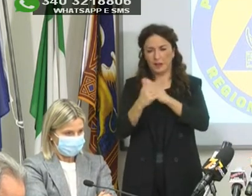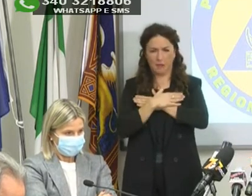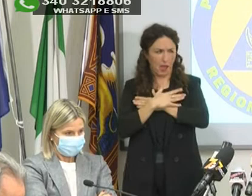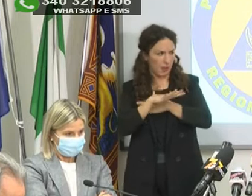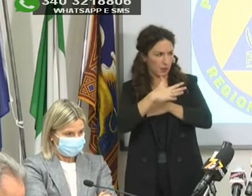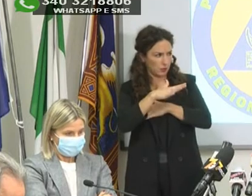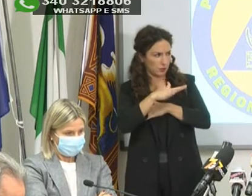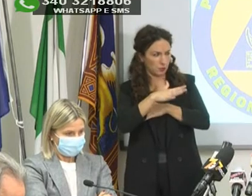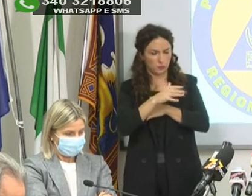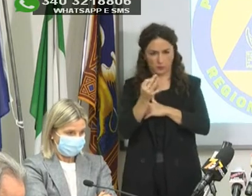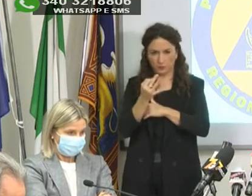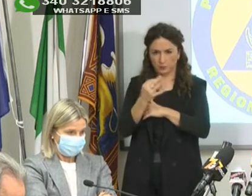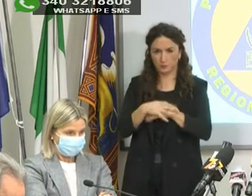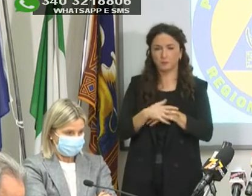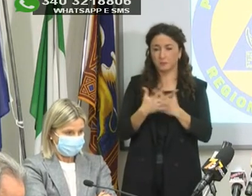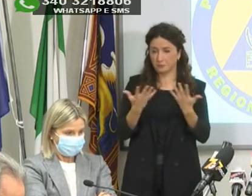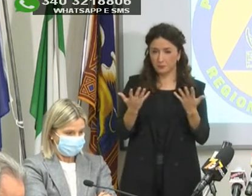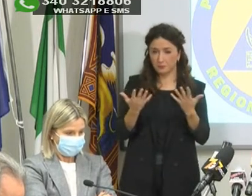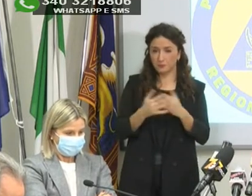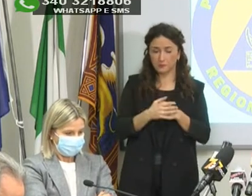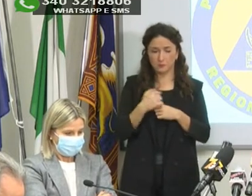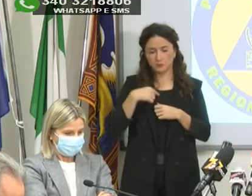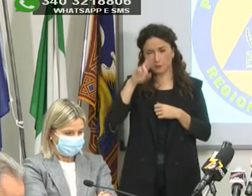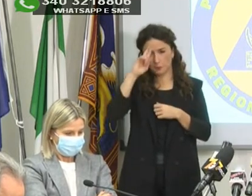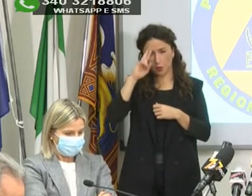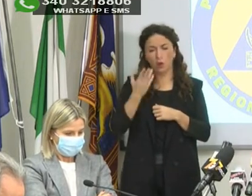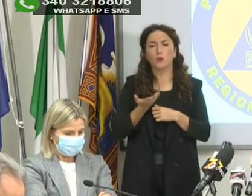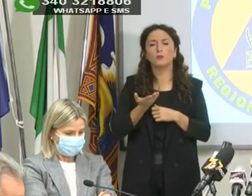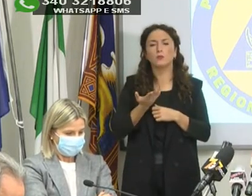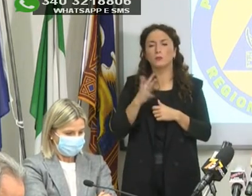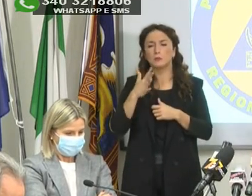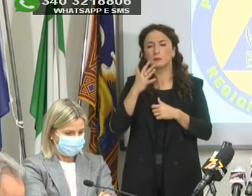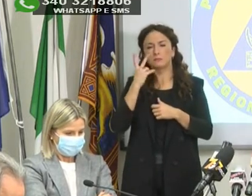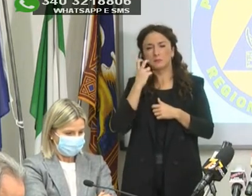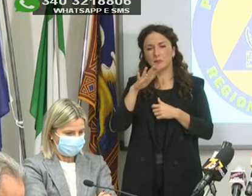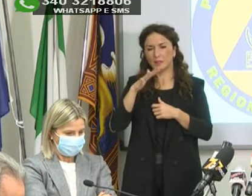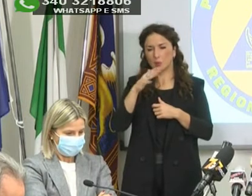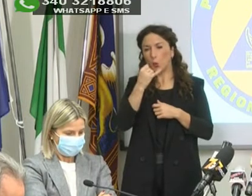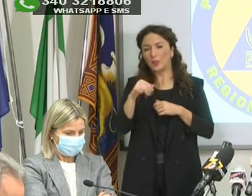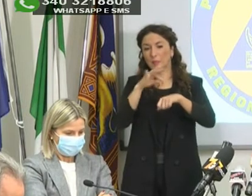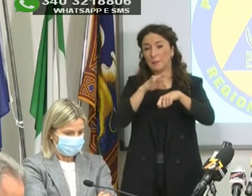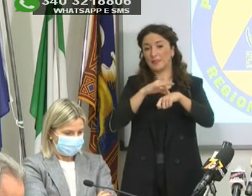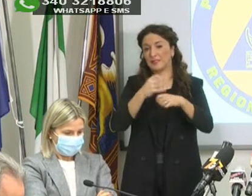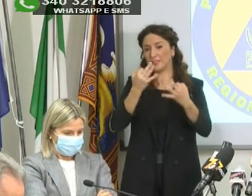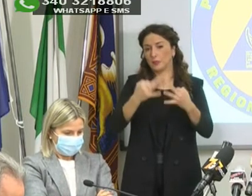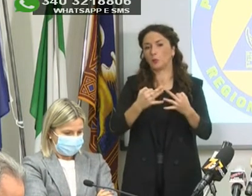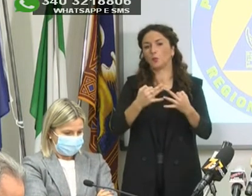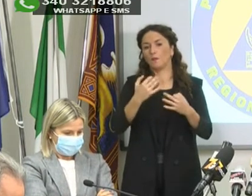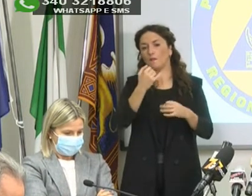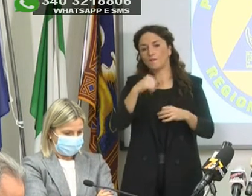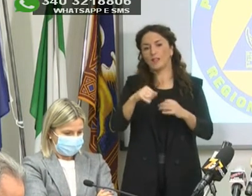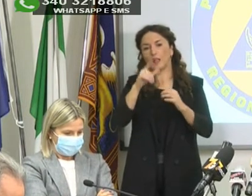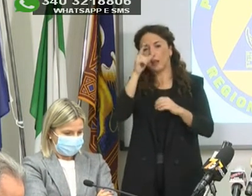no? Cioè, proprio per dire, io ricordo le proiezioni che gli ultimi pazienti ci avevano avuti verso fine luglio,